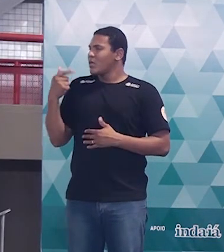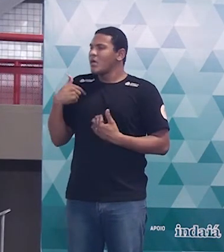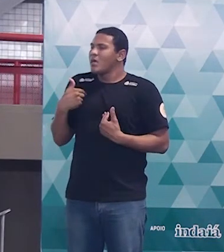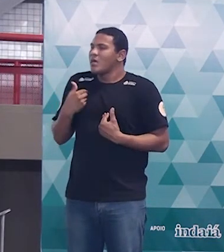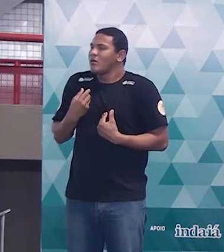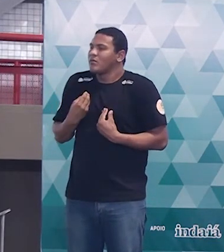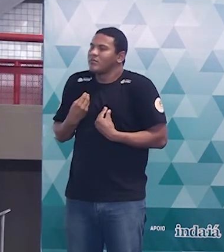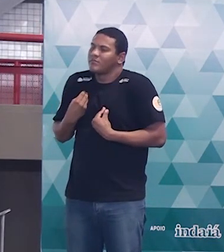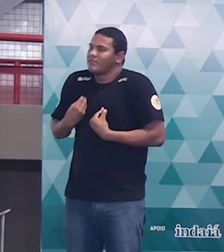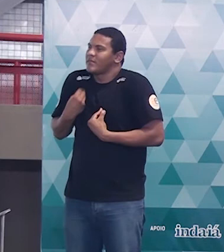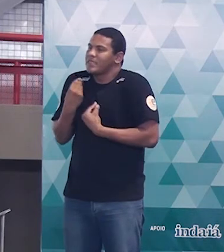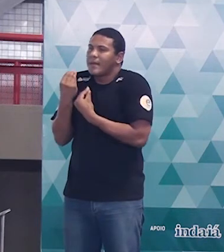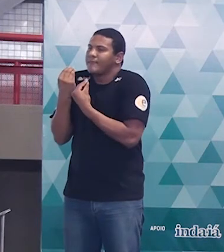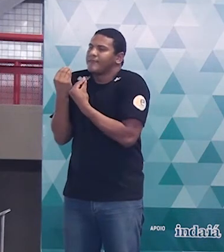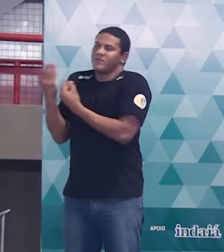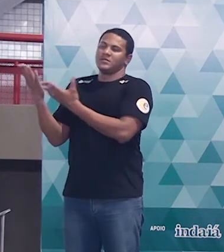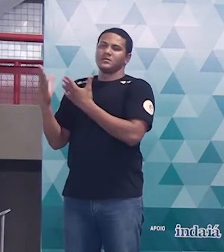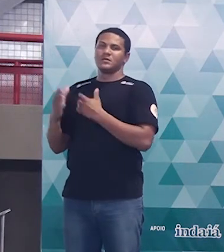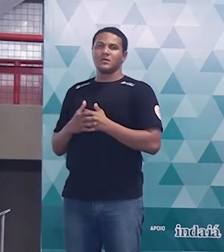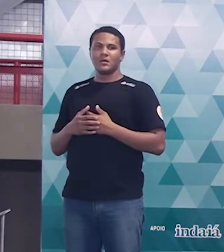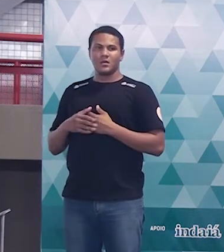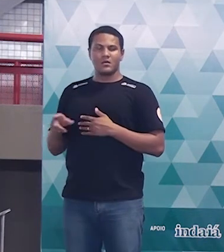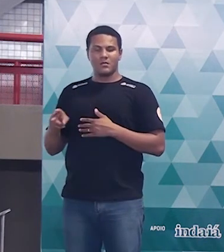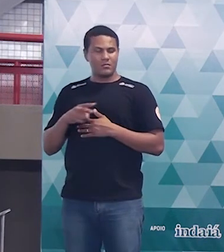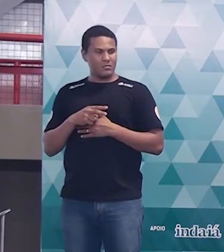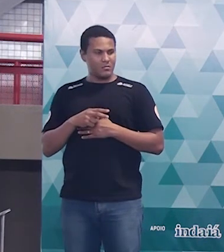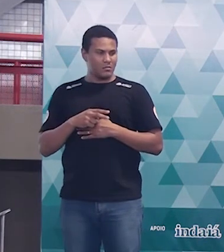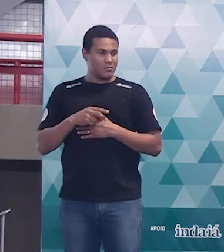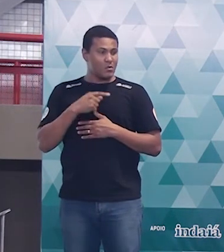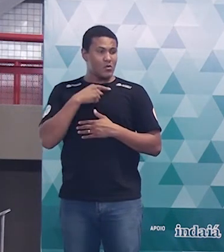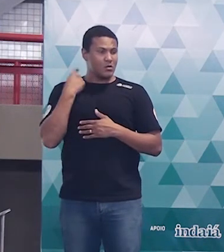você. Ela fala o que para ele? Morra.